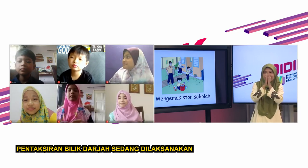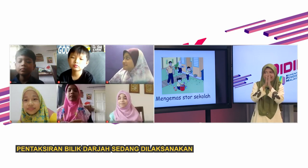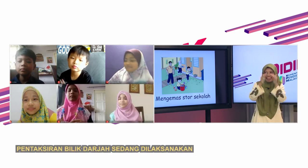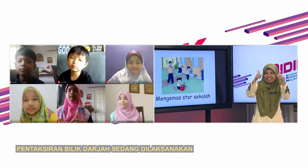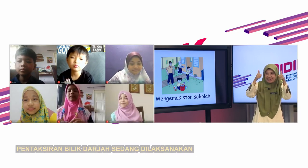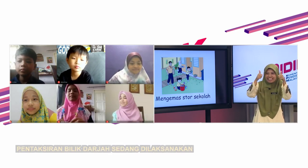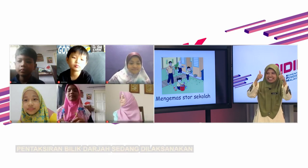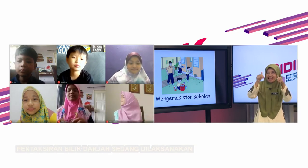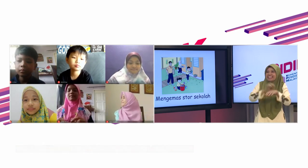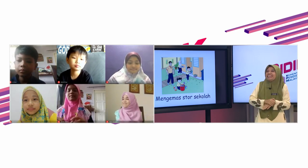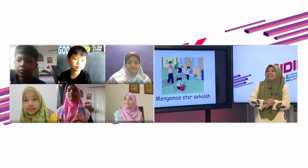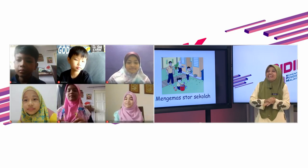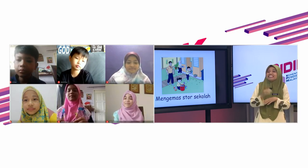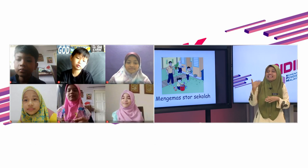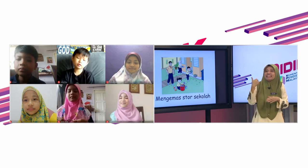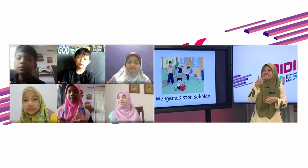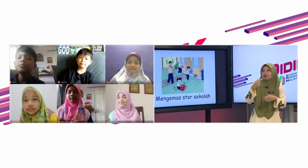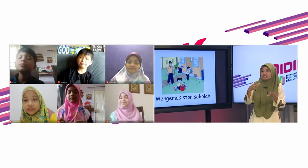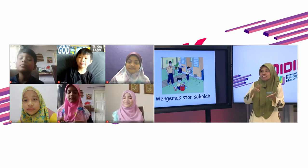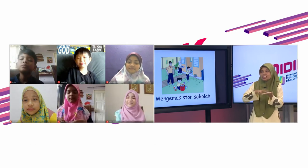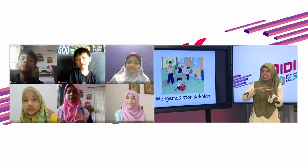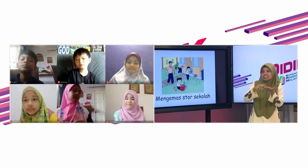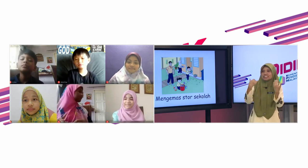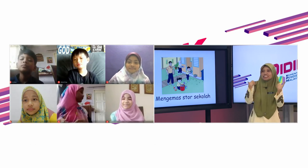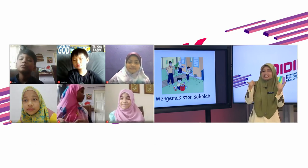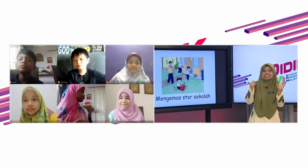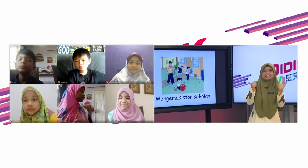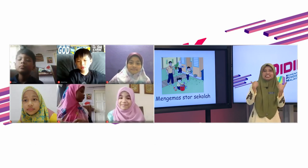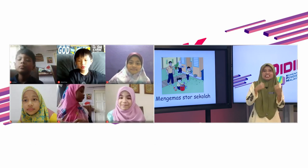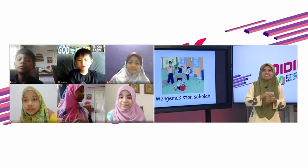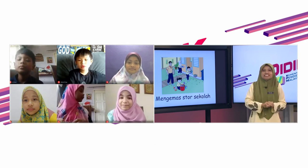Okey. Pandai. Ada lagi mahu baca? Ada?